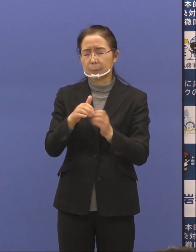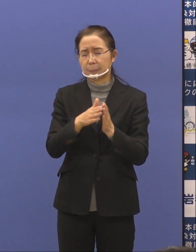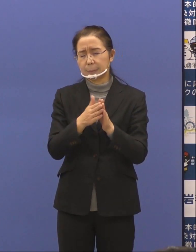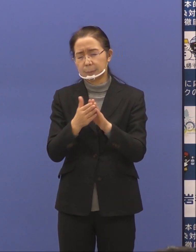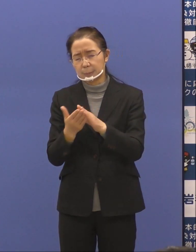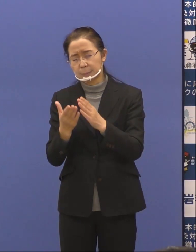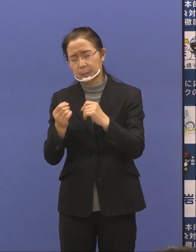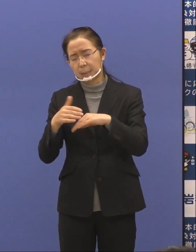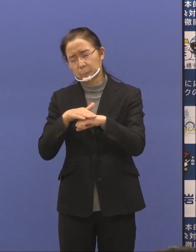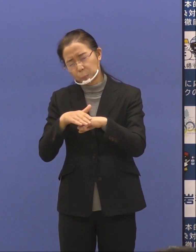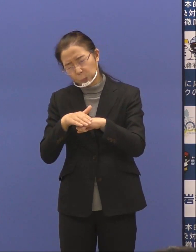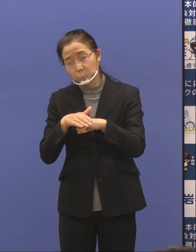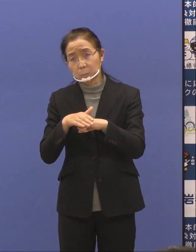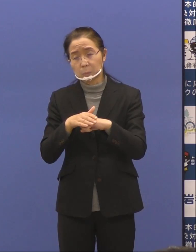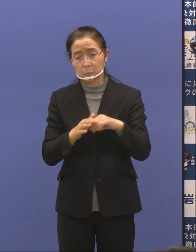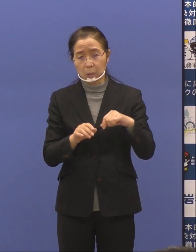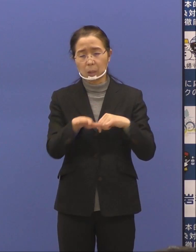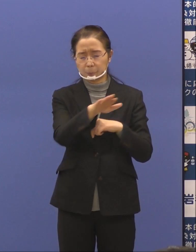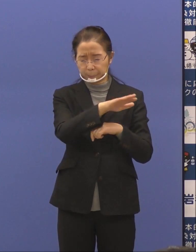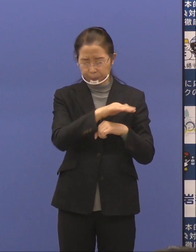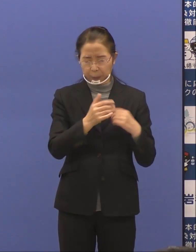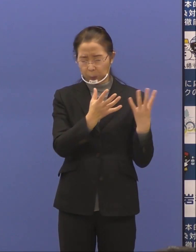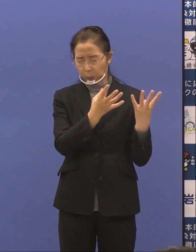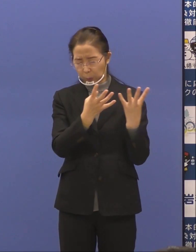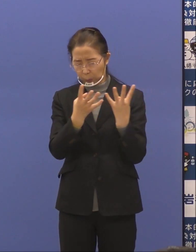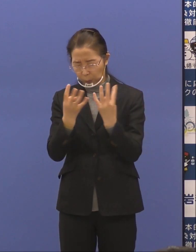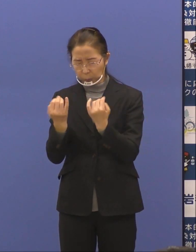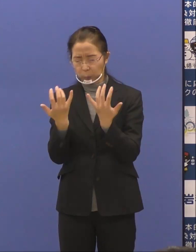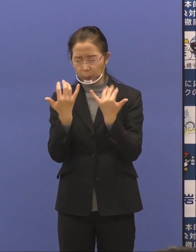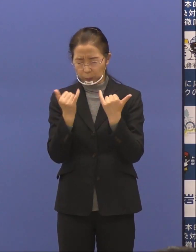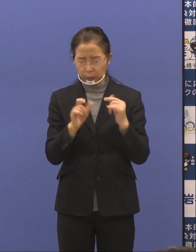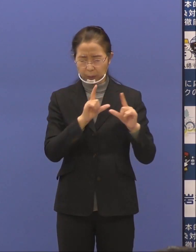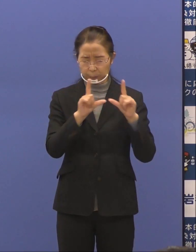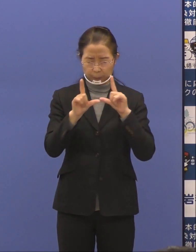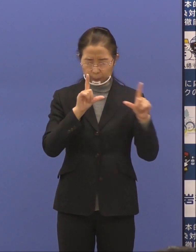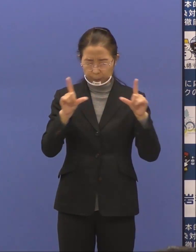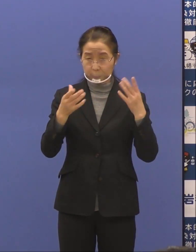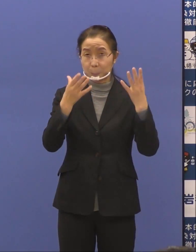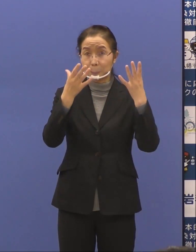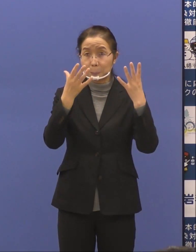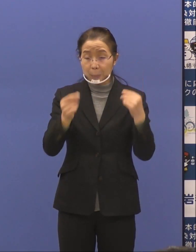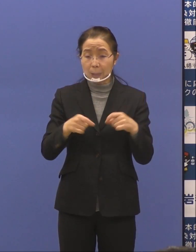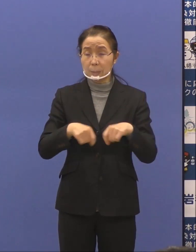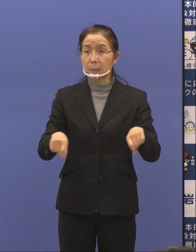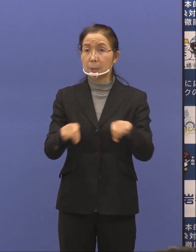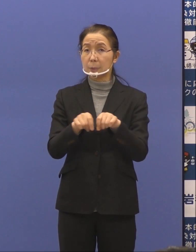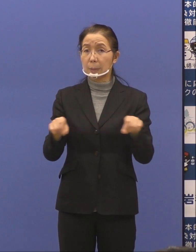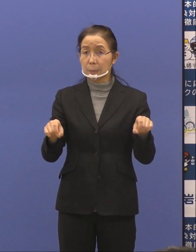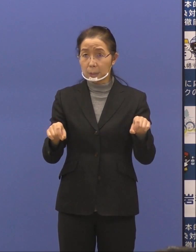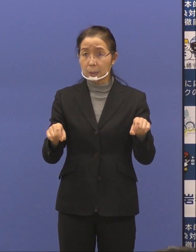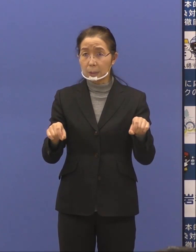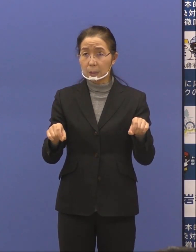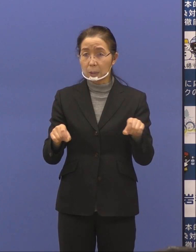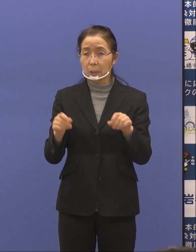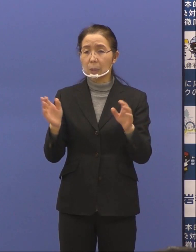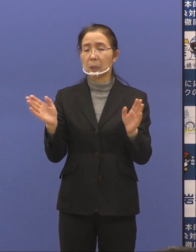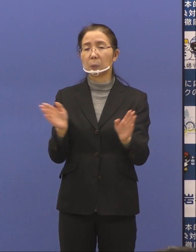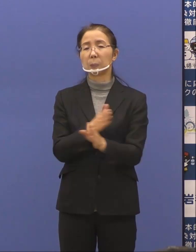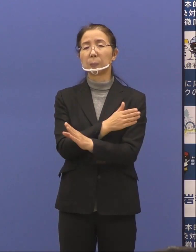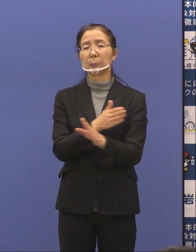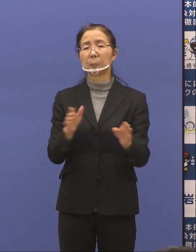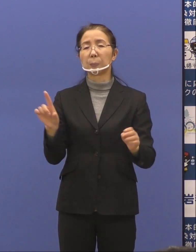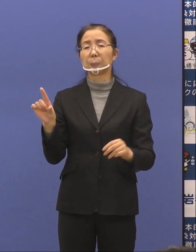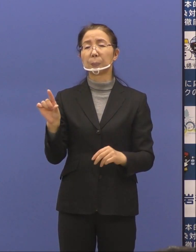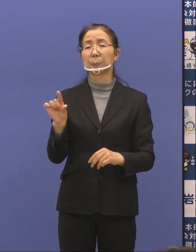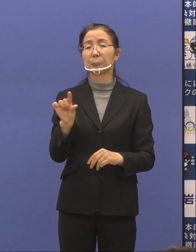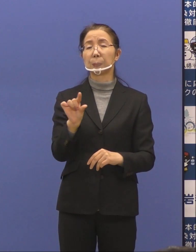政権の中枢にある方はじめ多くの人が言ってた割には、今風化してるんじゃないかと